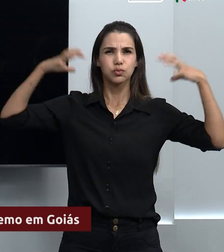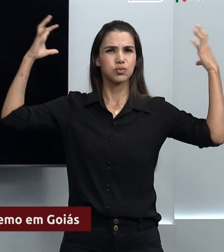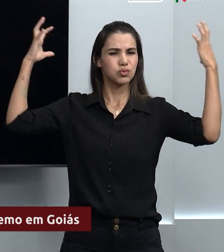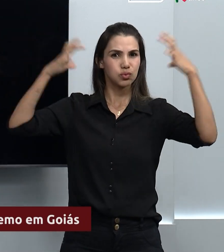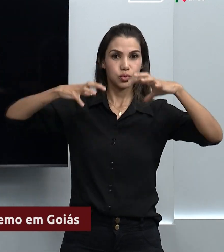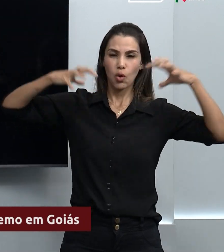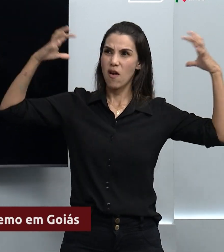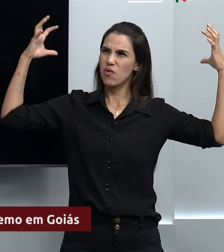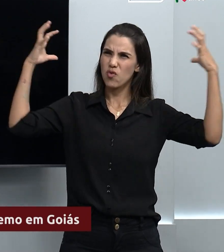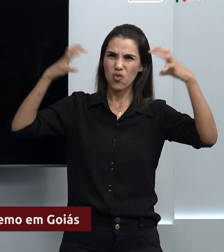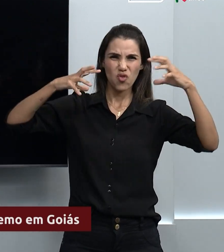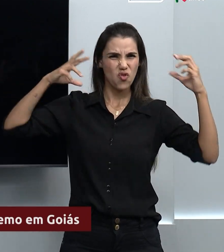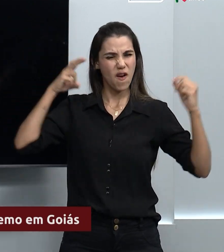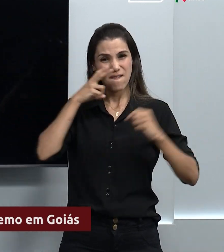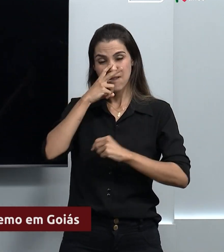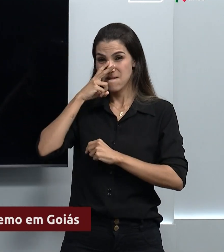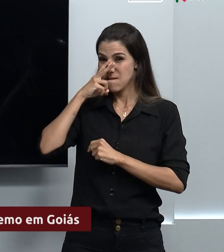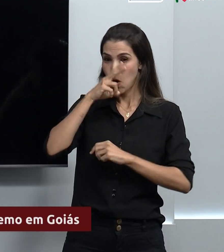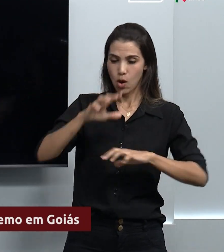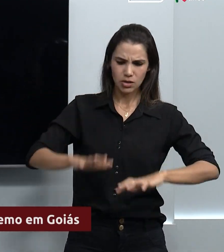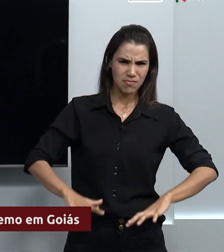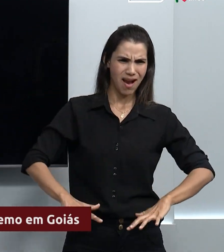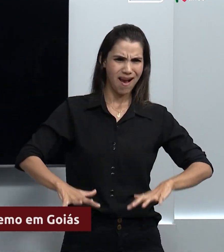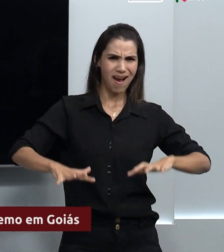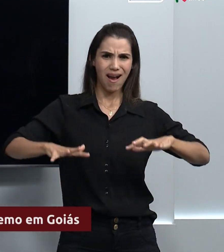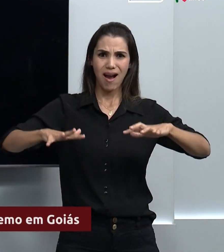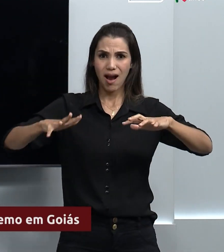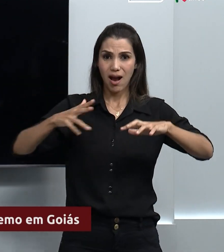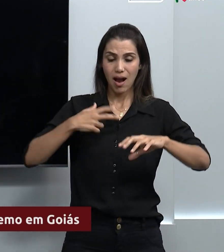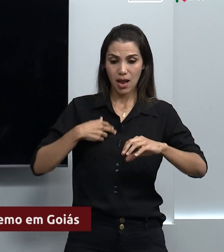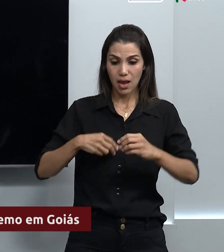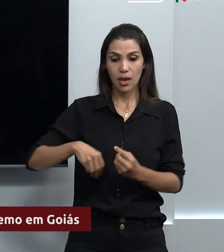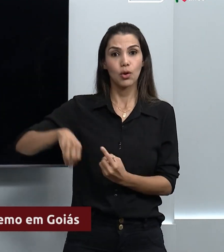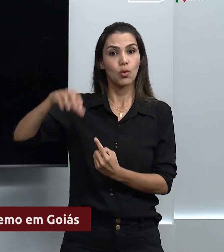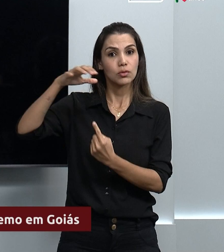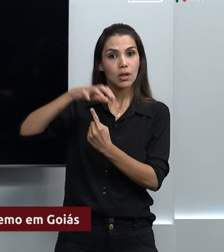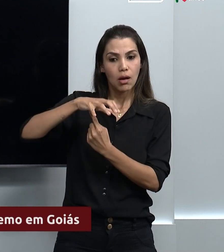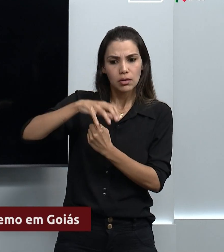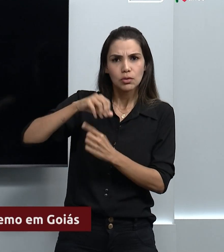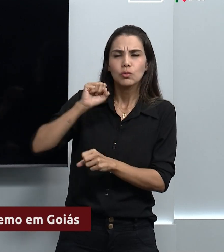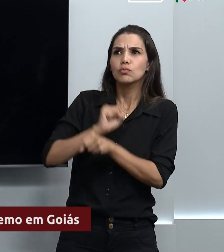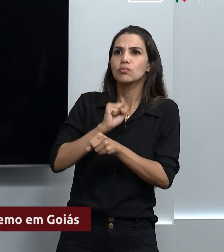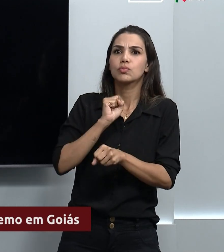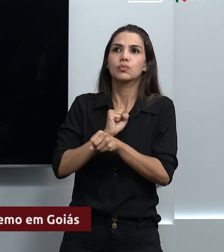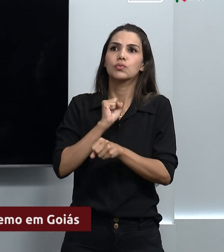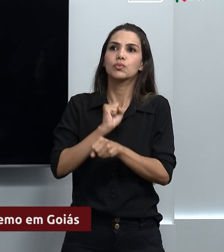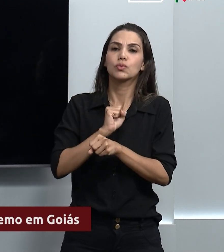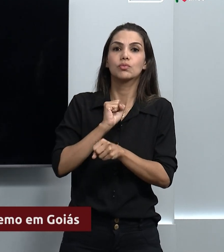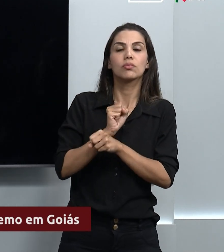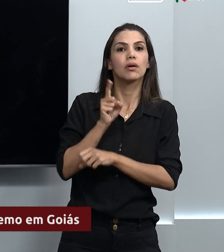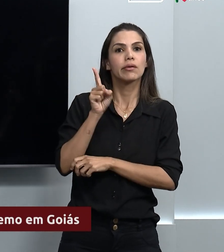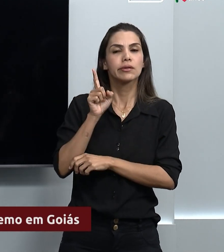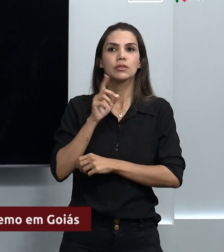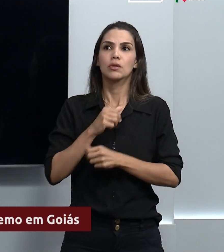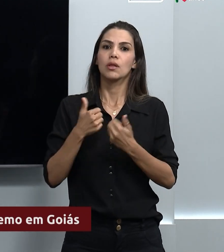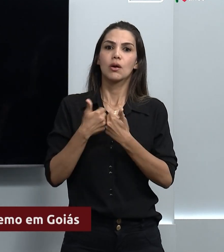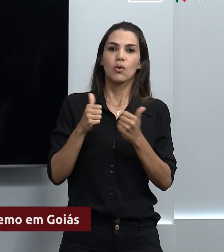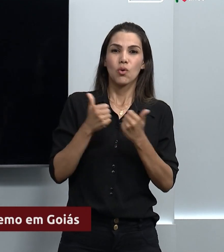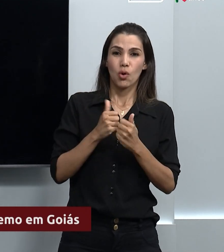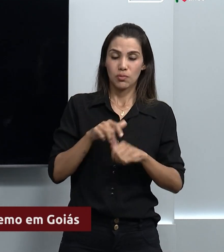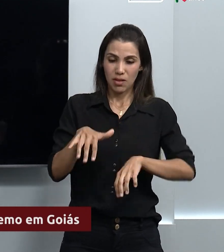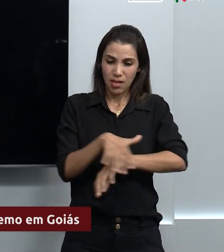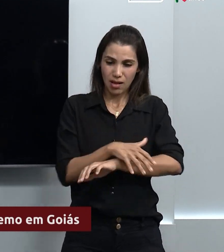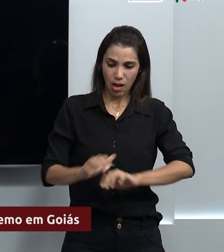a ficar muito forte, já em poucos minutos assim, eu estava no ponto esperando o próximo ônibus e a rua ficou totalmente